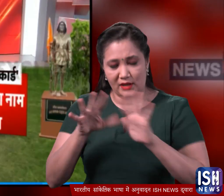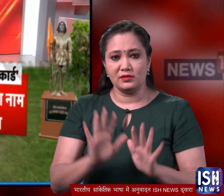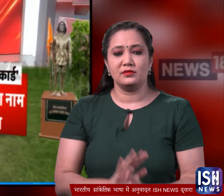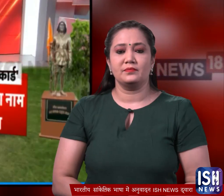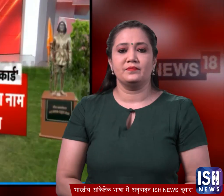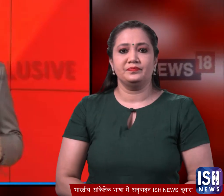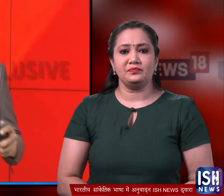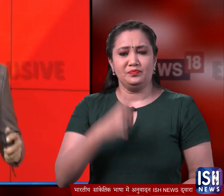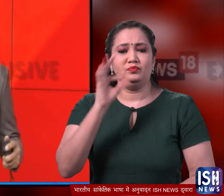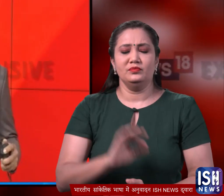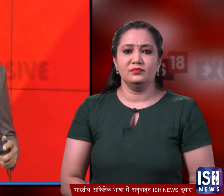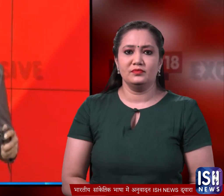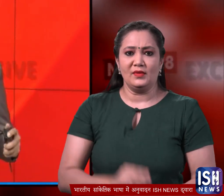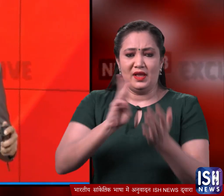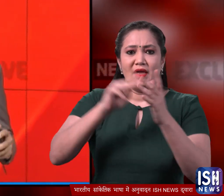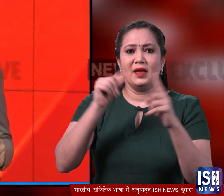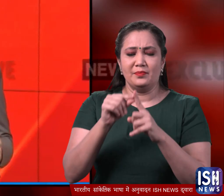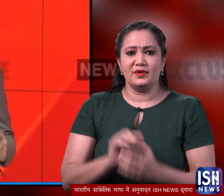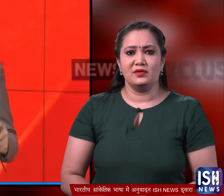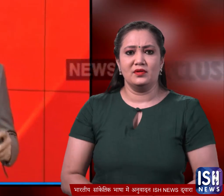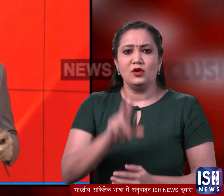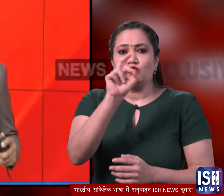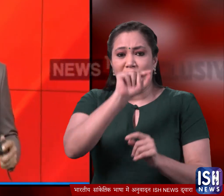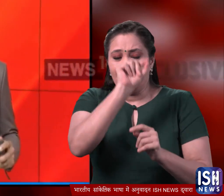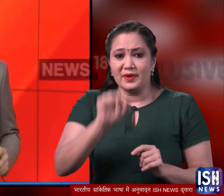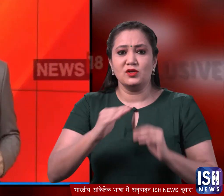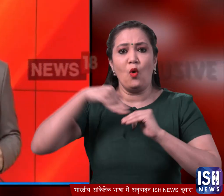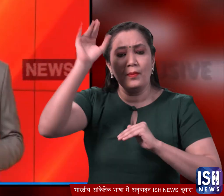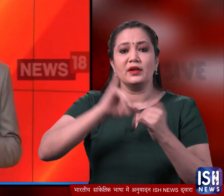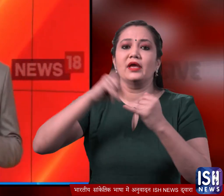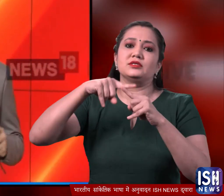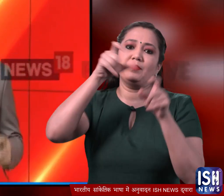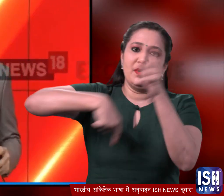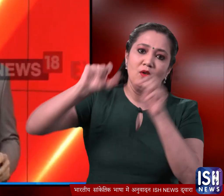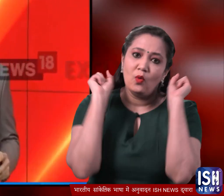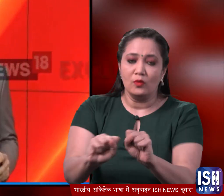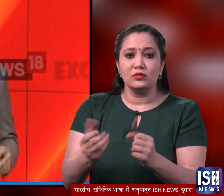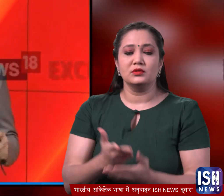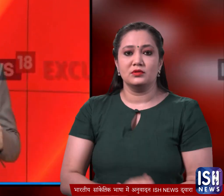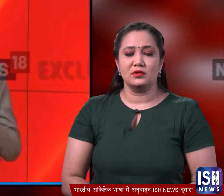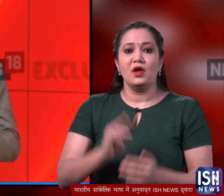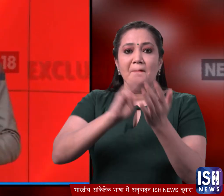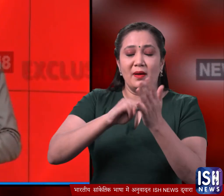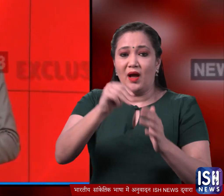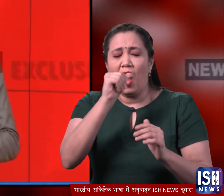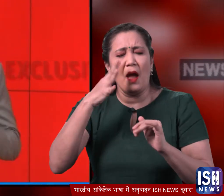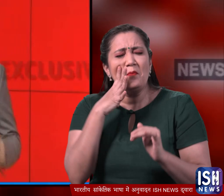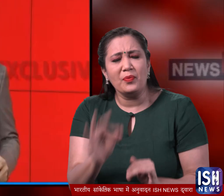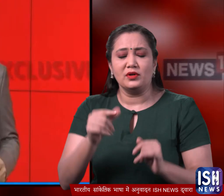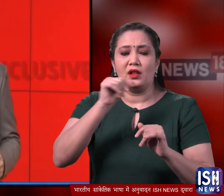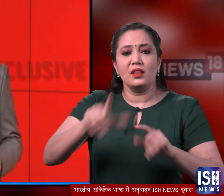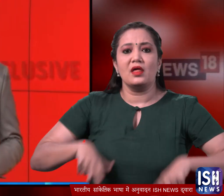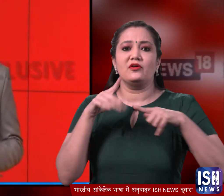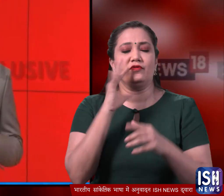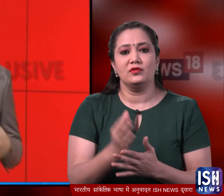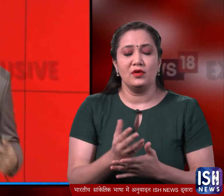जाएगा। सौभाग्य की बात यह कि मध्य प्रदेश में 20% से ज्यादा आबादी आदिवासी समुदाय के लोगों की है, जिनके लिए महुआ जिंदगी का बड़ा